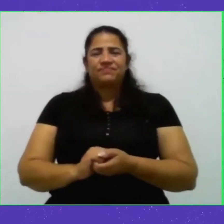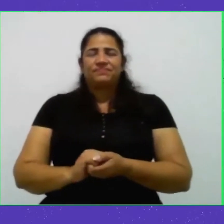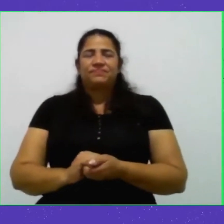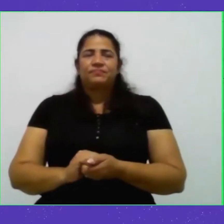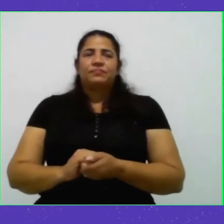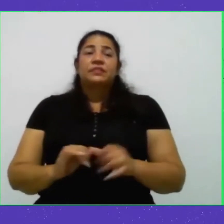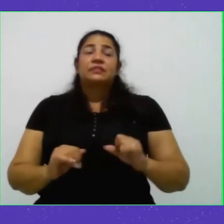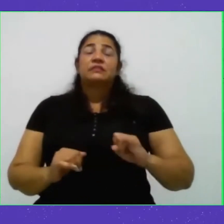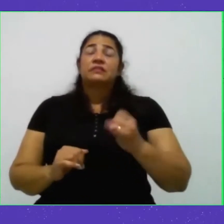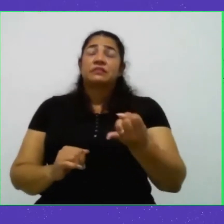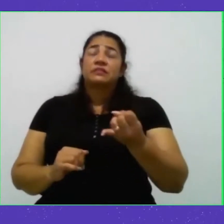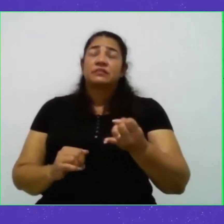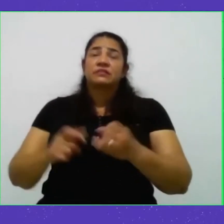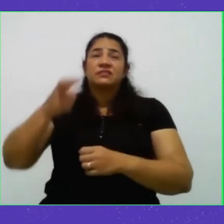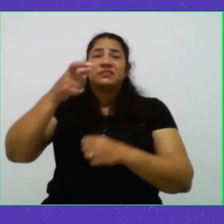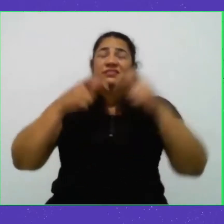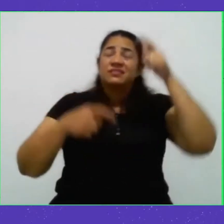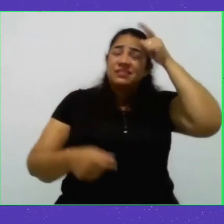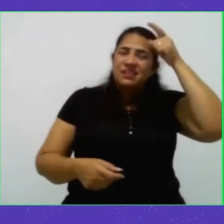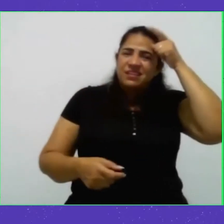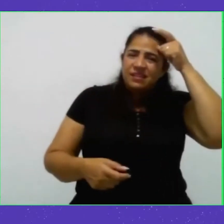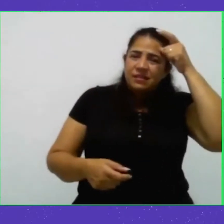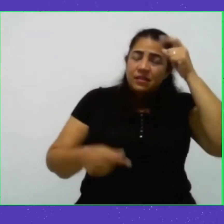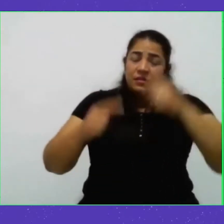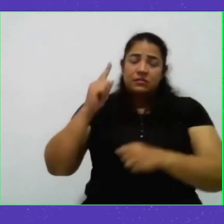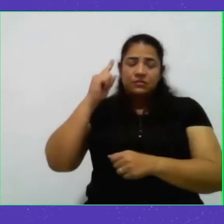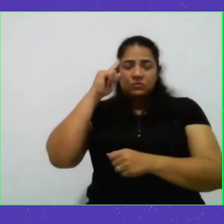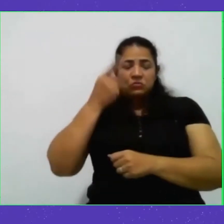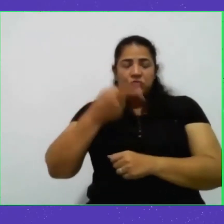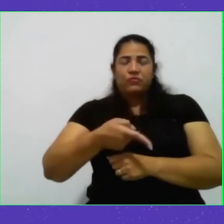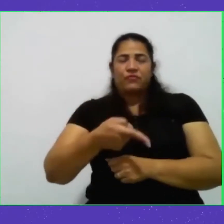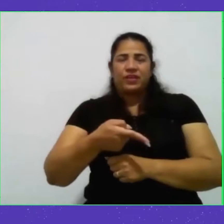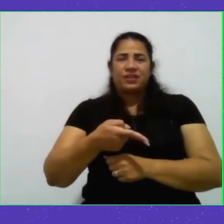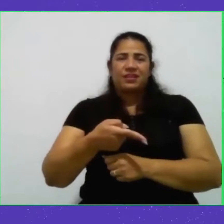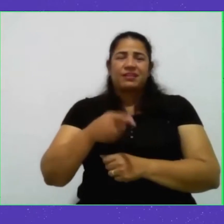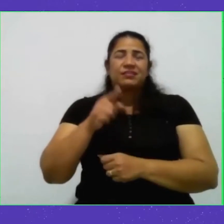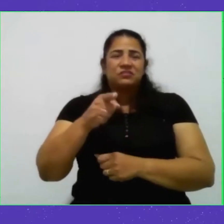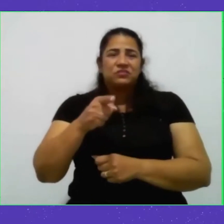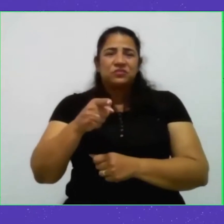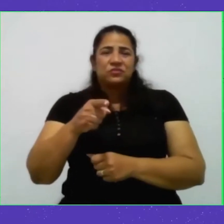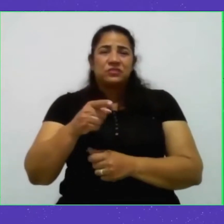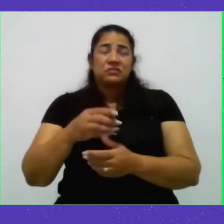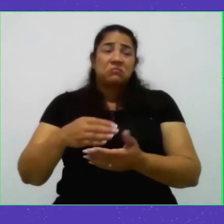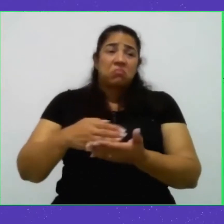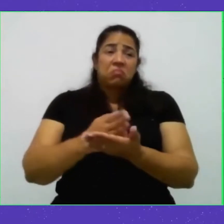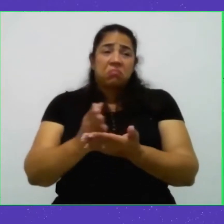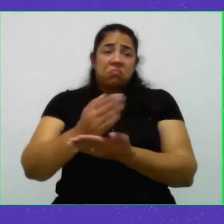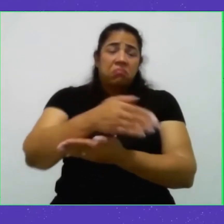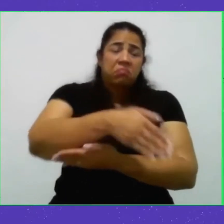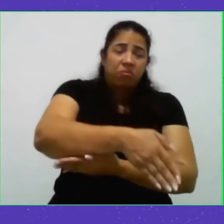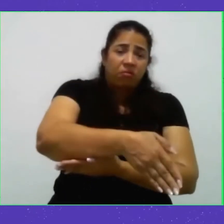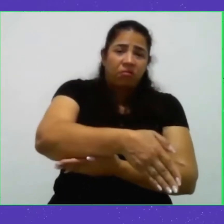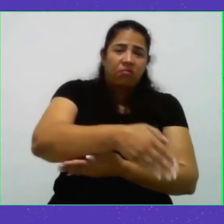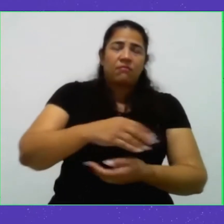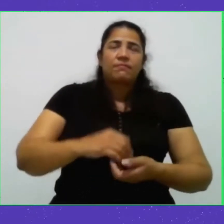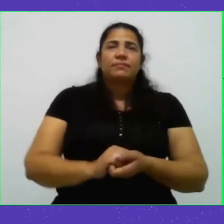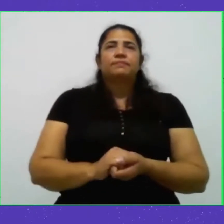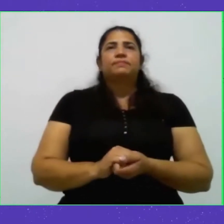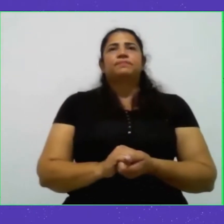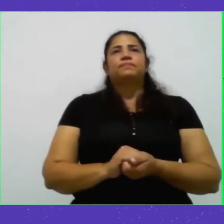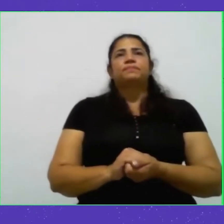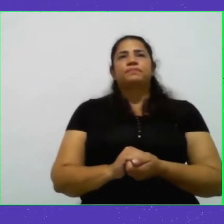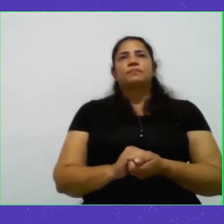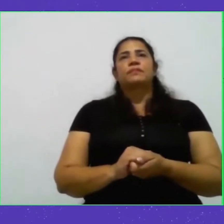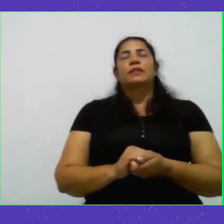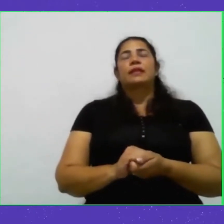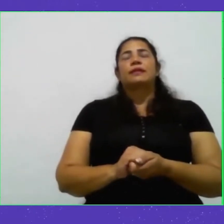Então, o verdadeiro governo é debaixo da autoridade de Deus. O espírito humano é a parte mais